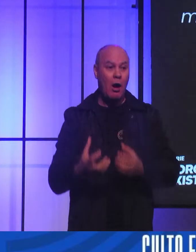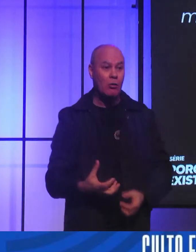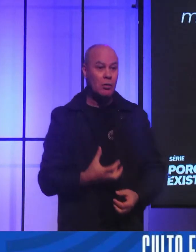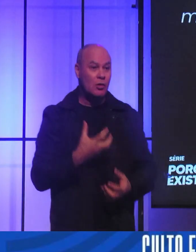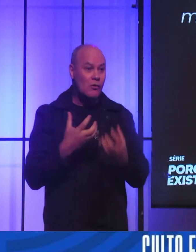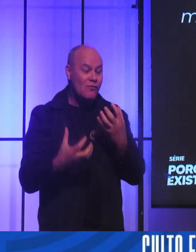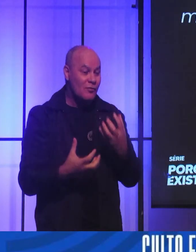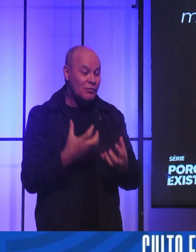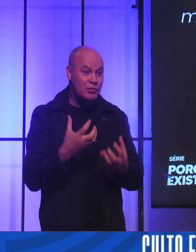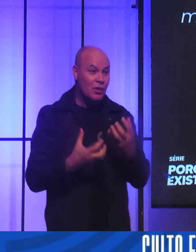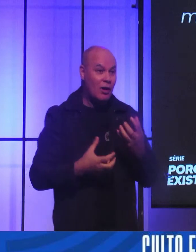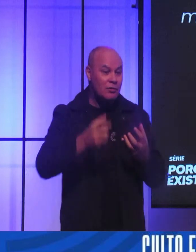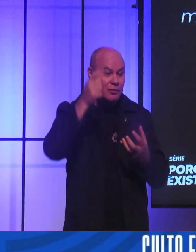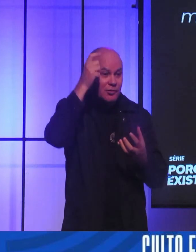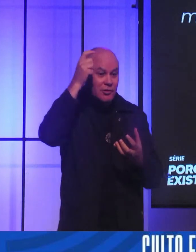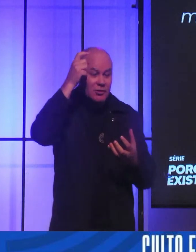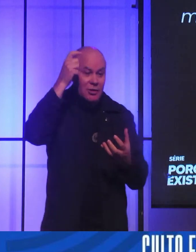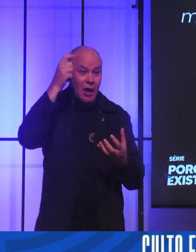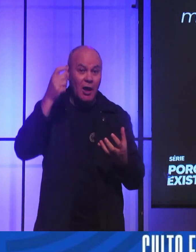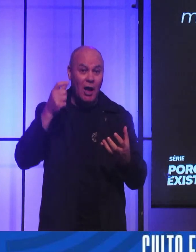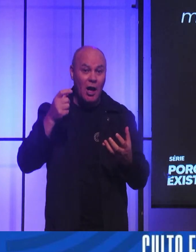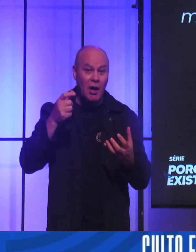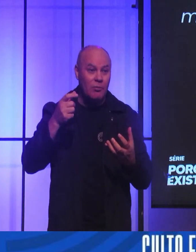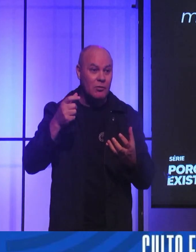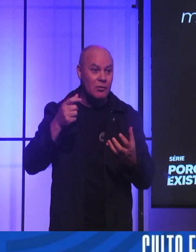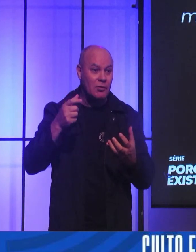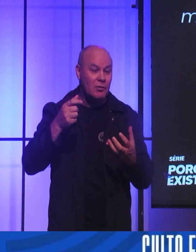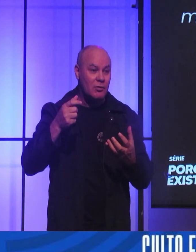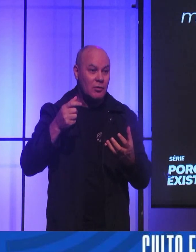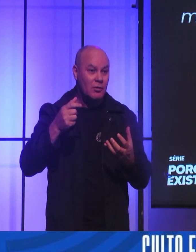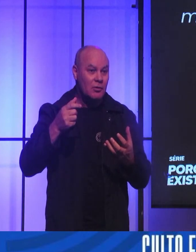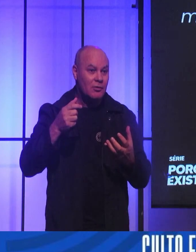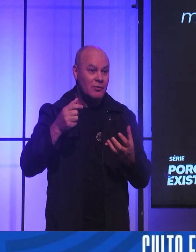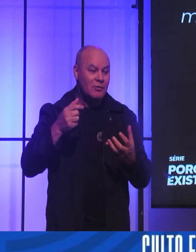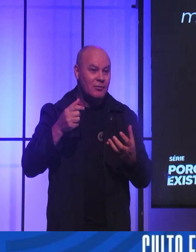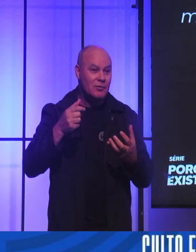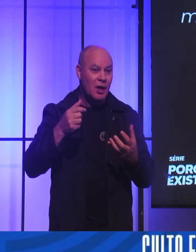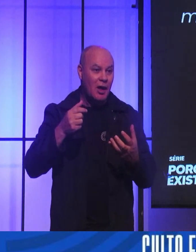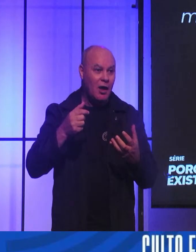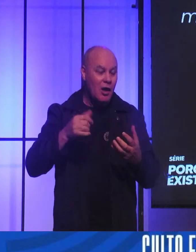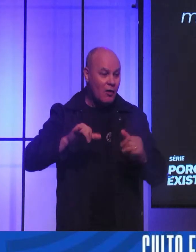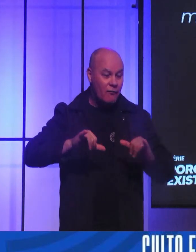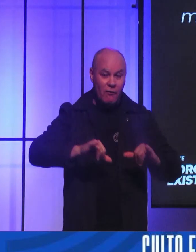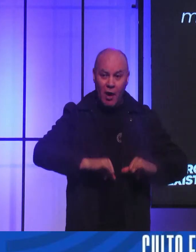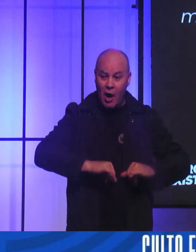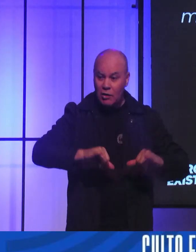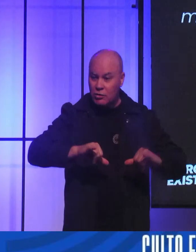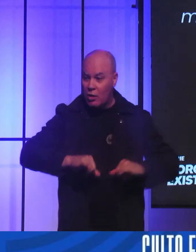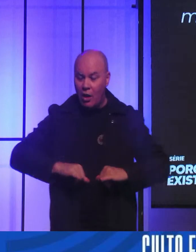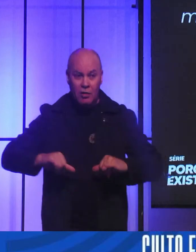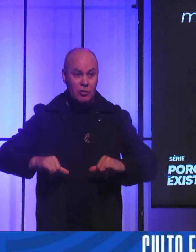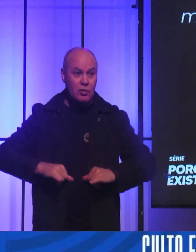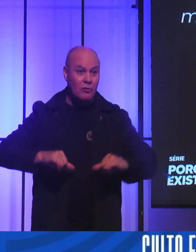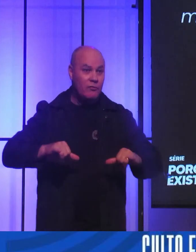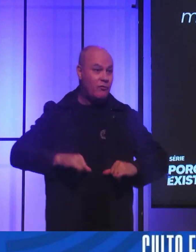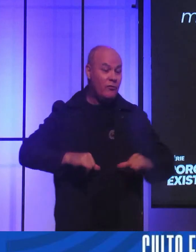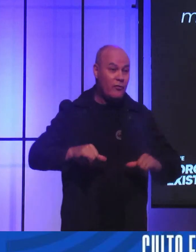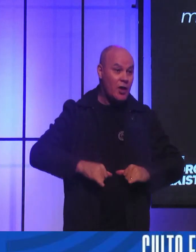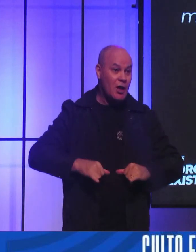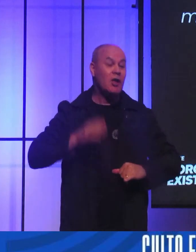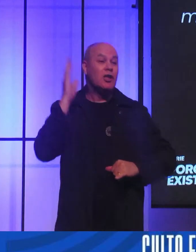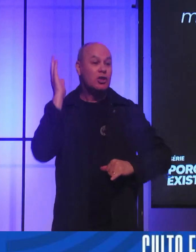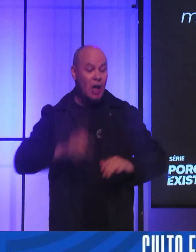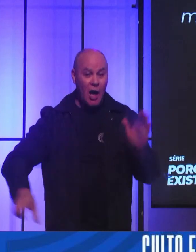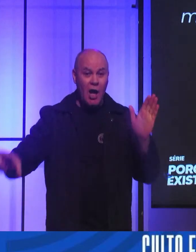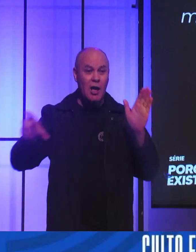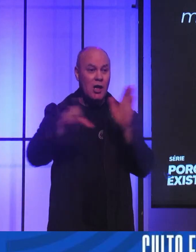do tormento de tais pessoas sobe para todo sempre, para todos os que adoram a besta e a sua imagem, e